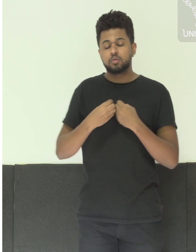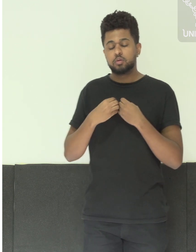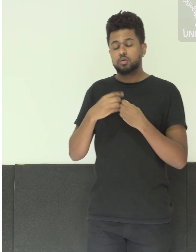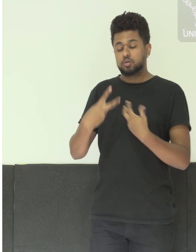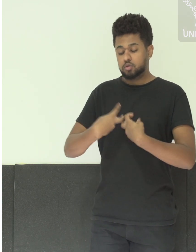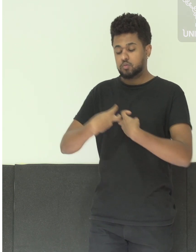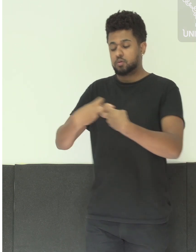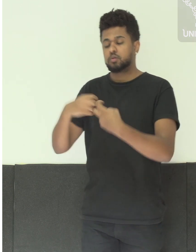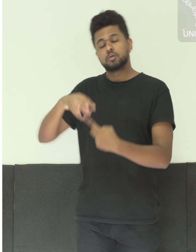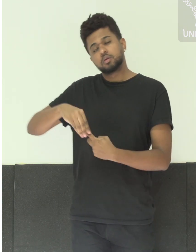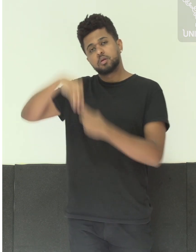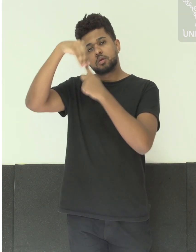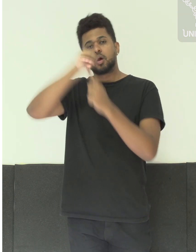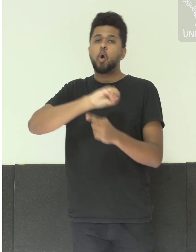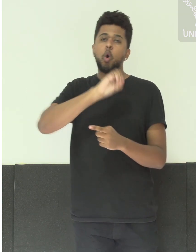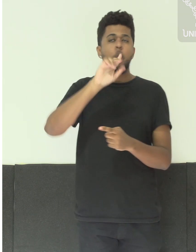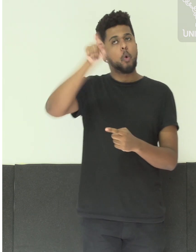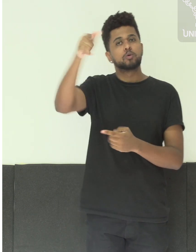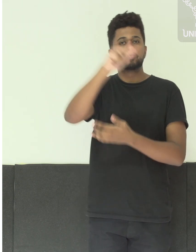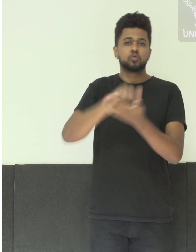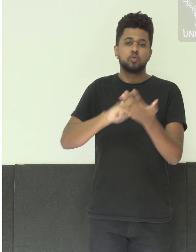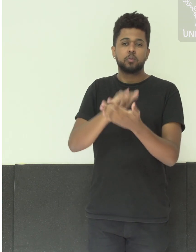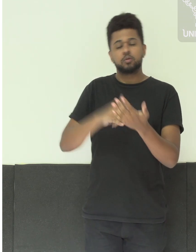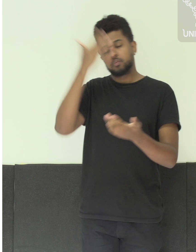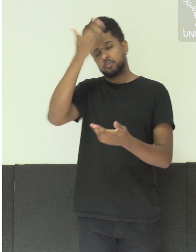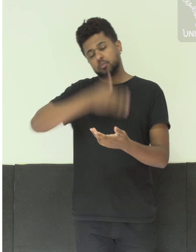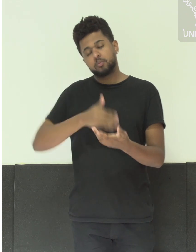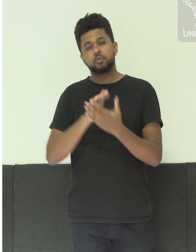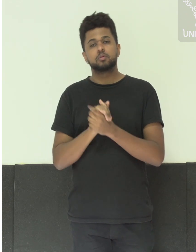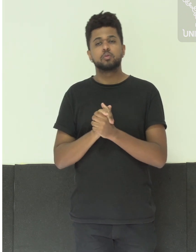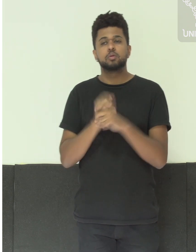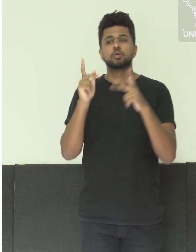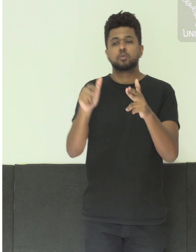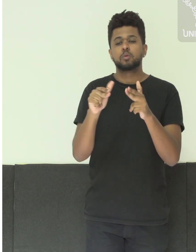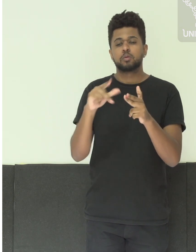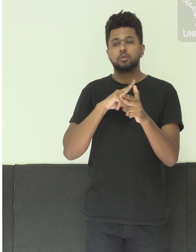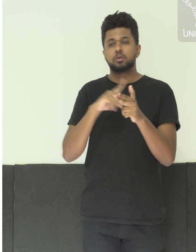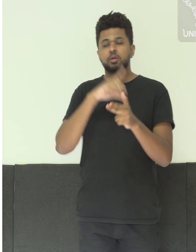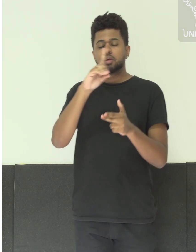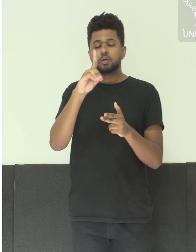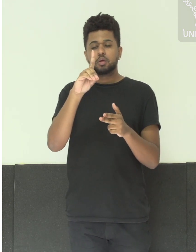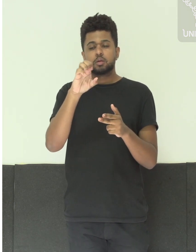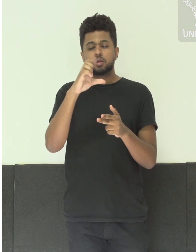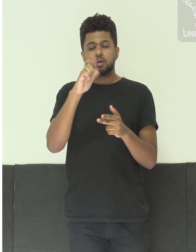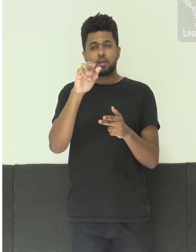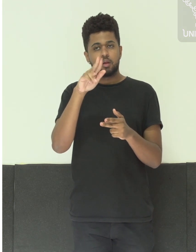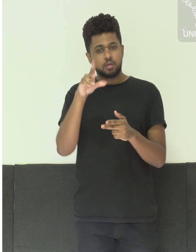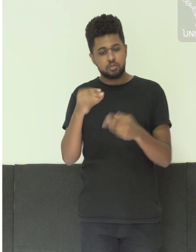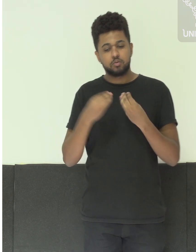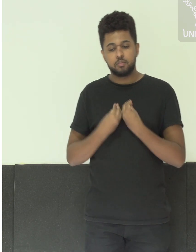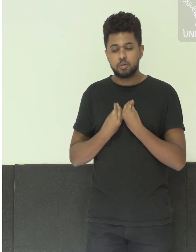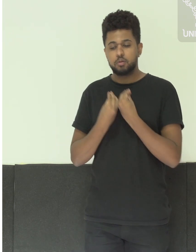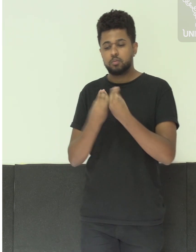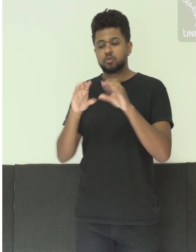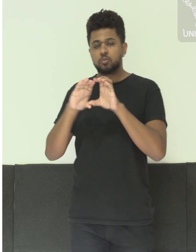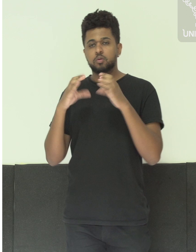lideranças, ou outros documentos comprobatórios, como declaração ou pertencimento à